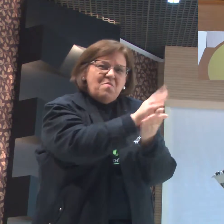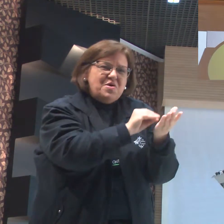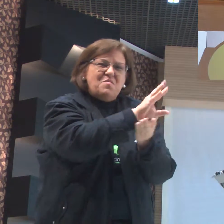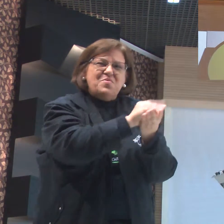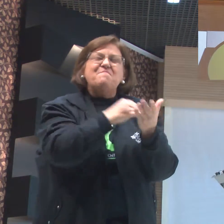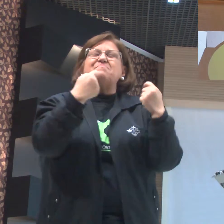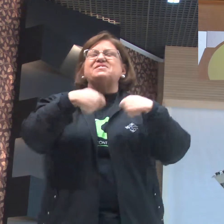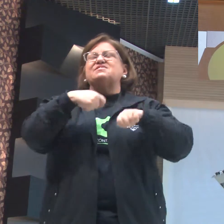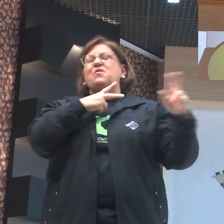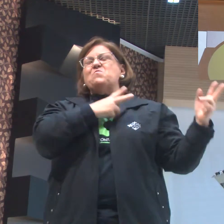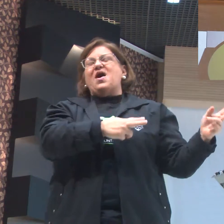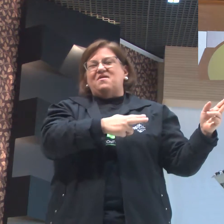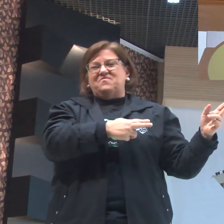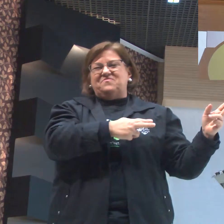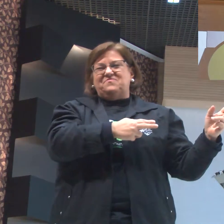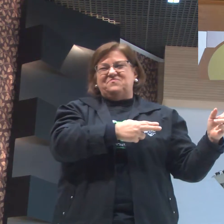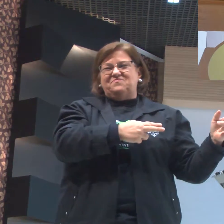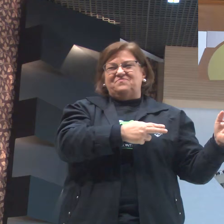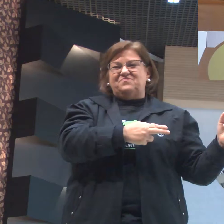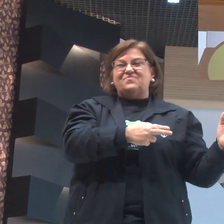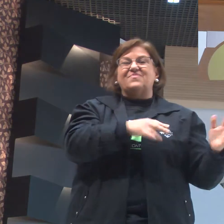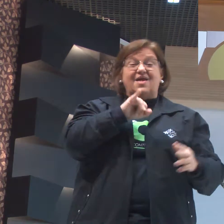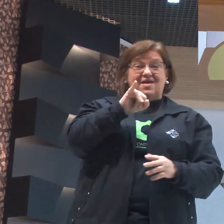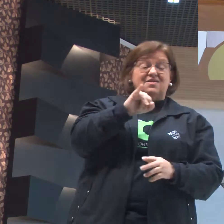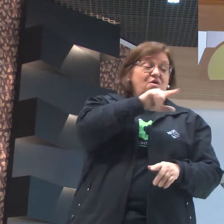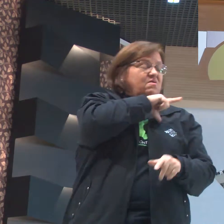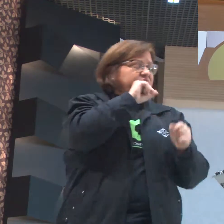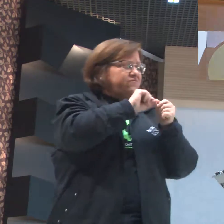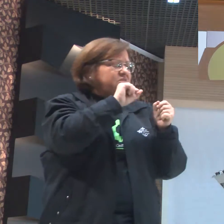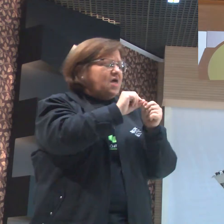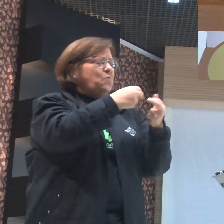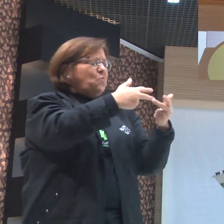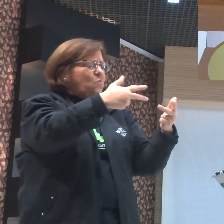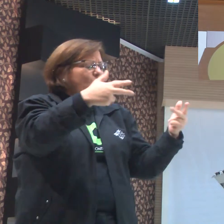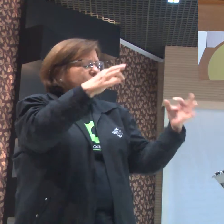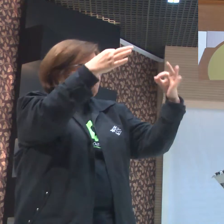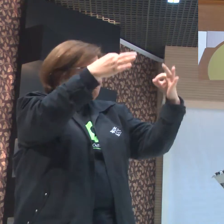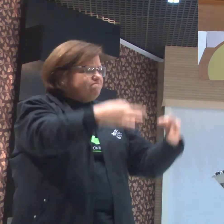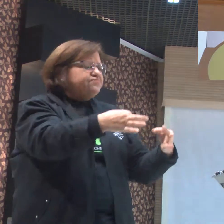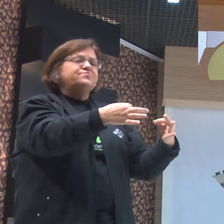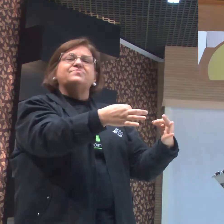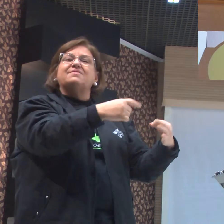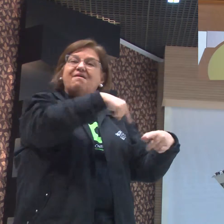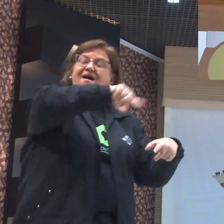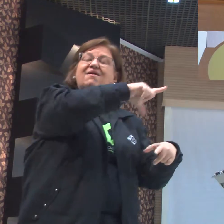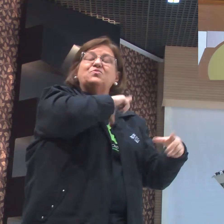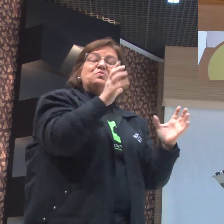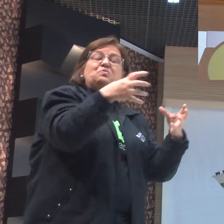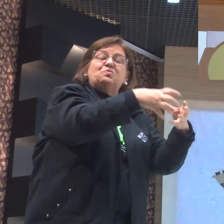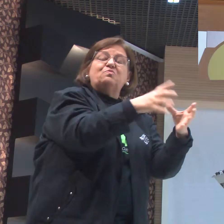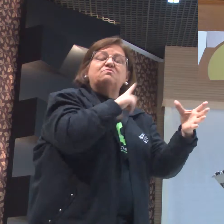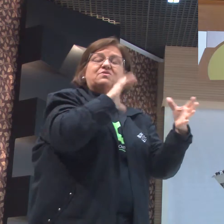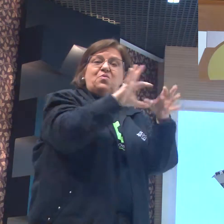lá. Então, coisas contribuíram para essa unidade.